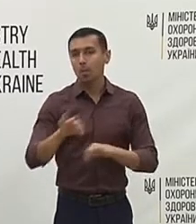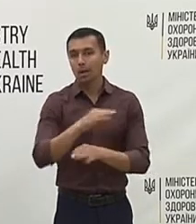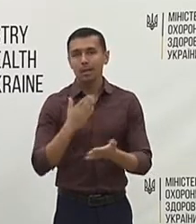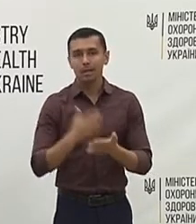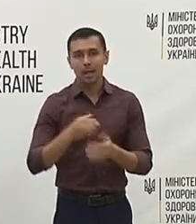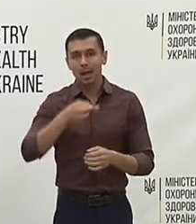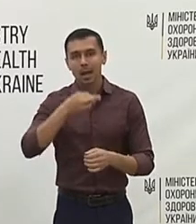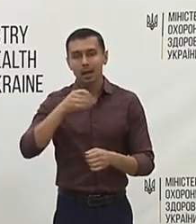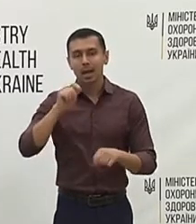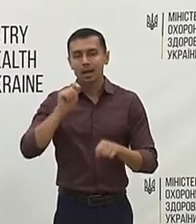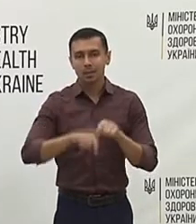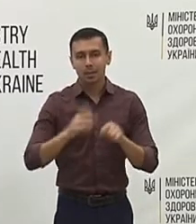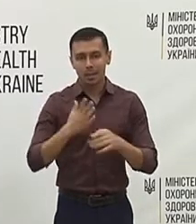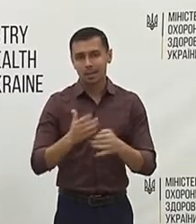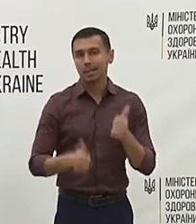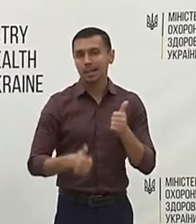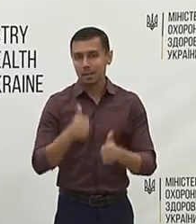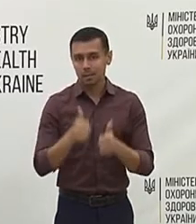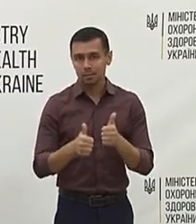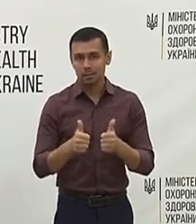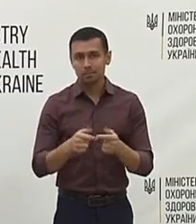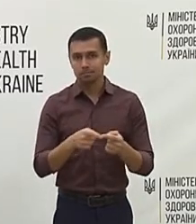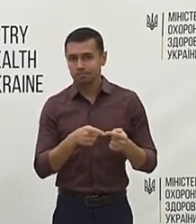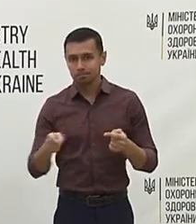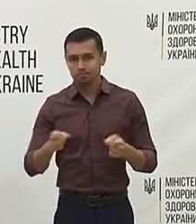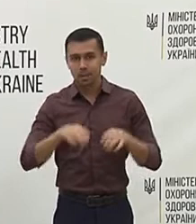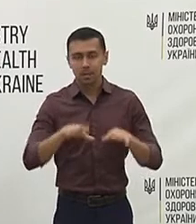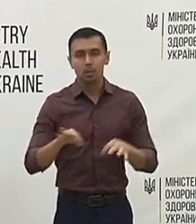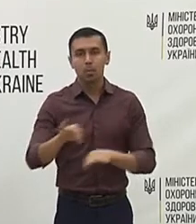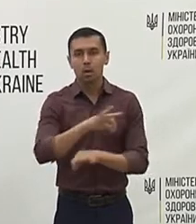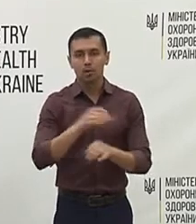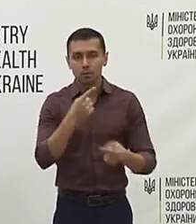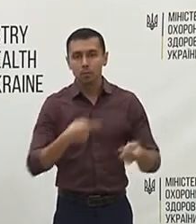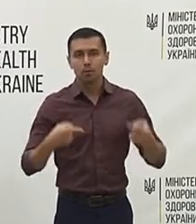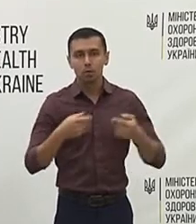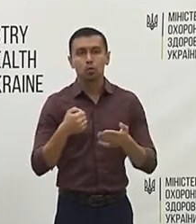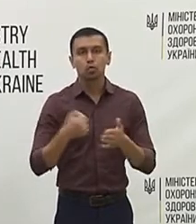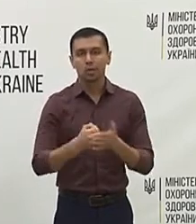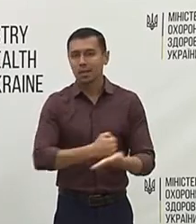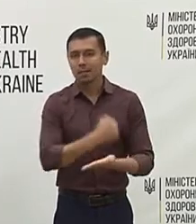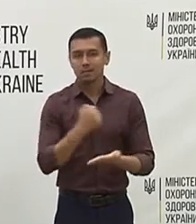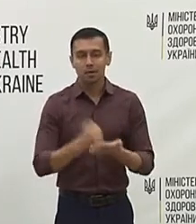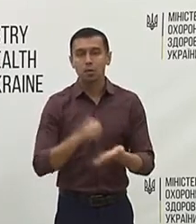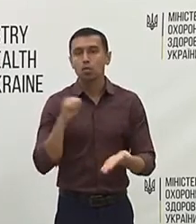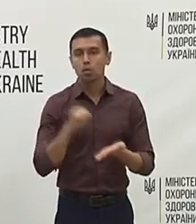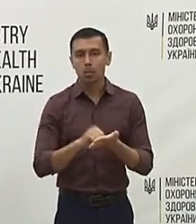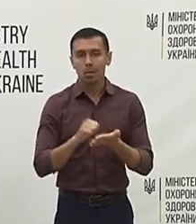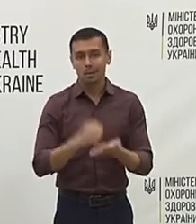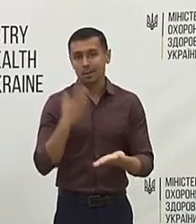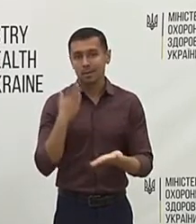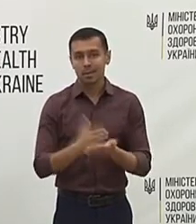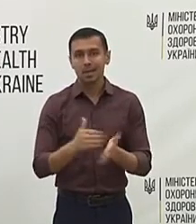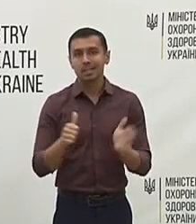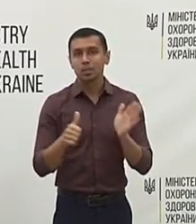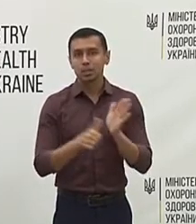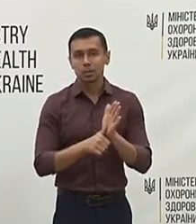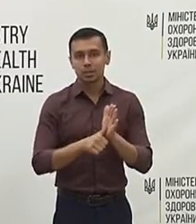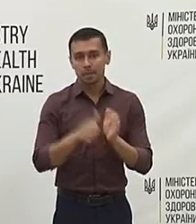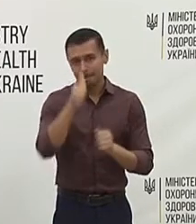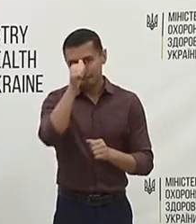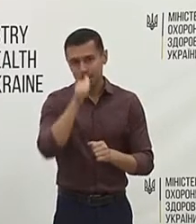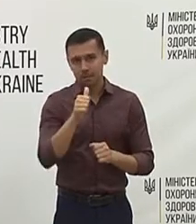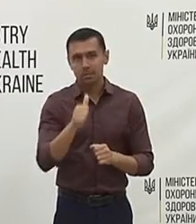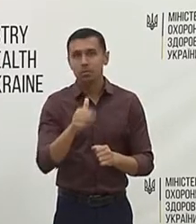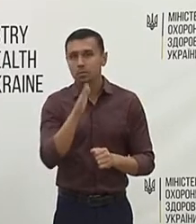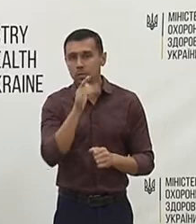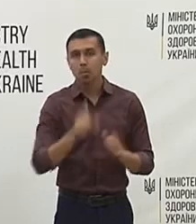є експертиза, є тендери. Строк реалізації проєкту відповідно до затвердженої документації складає 6 місяців